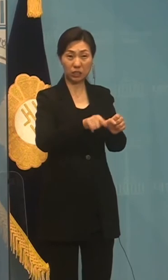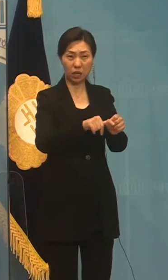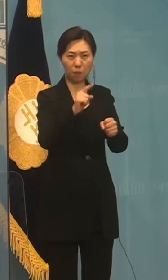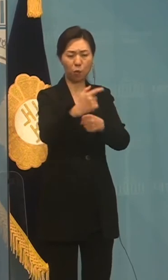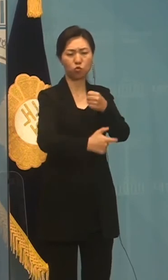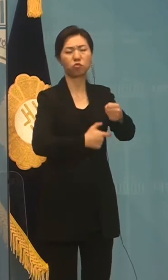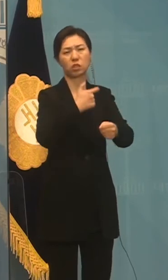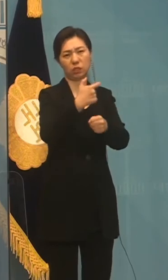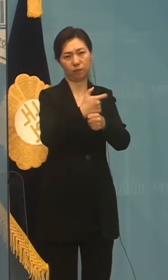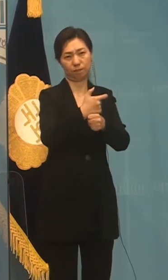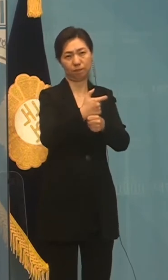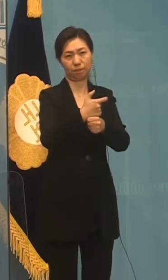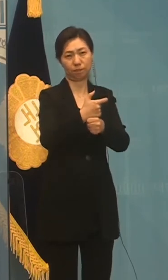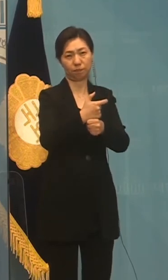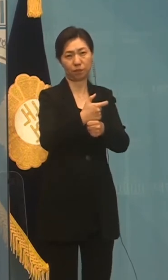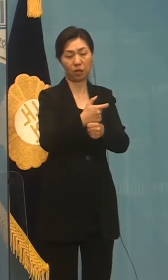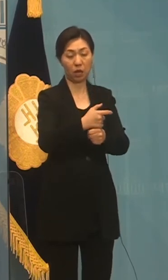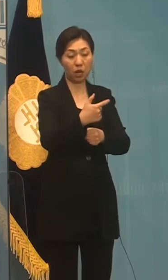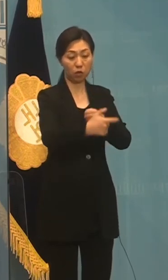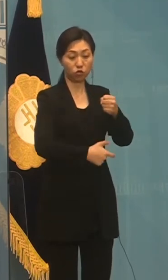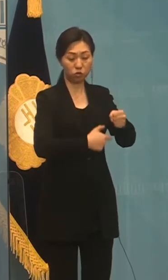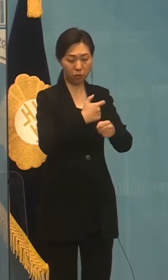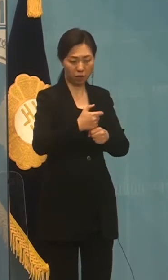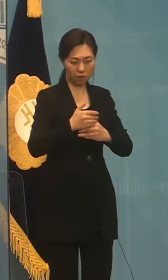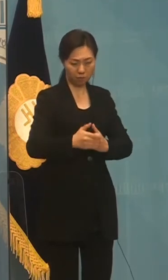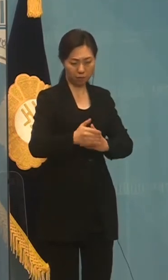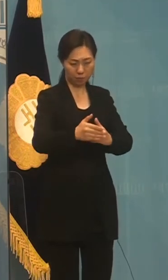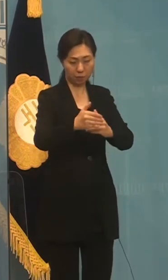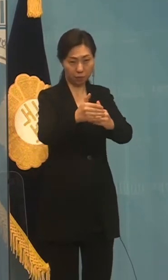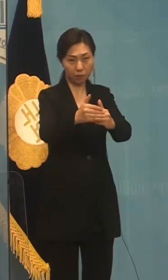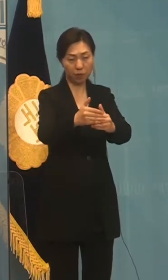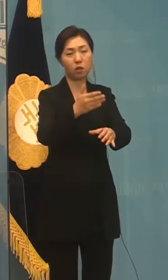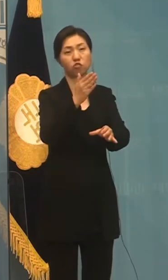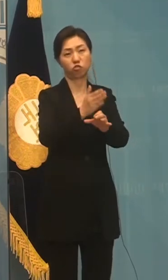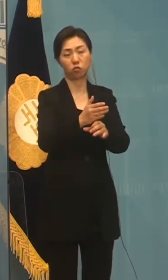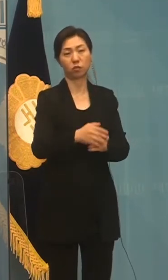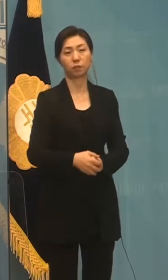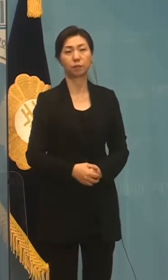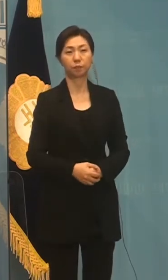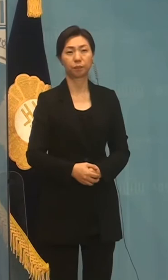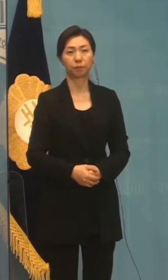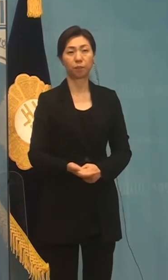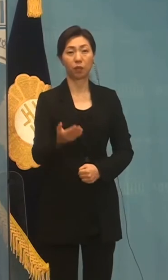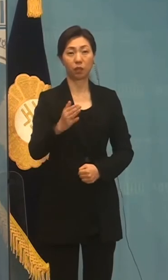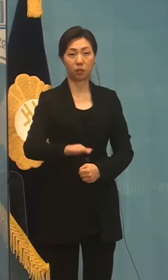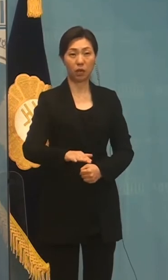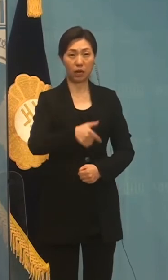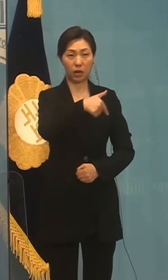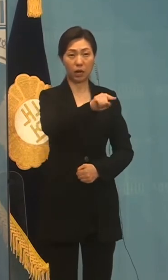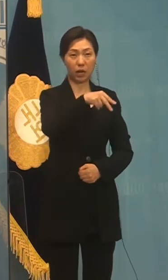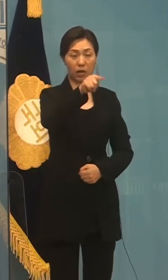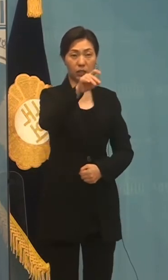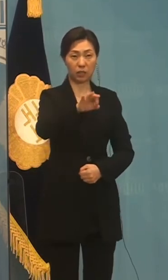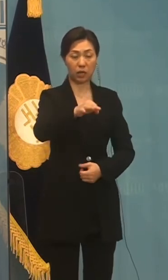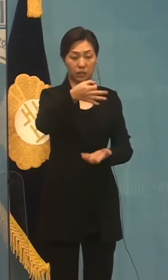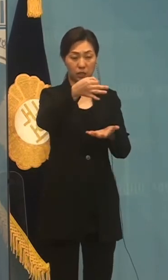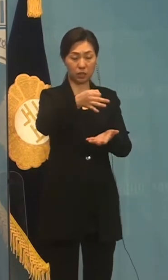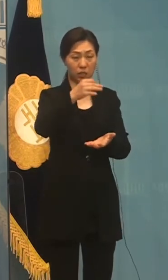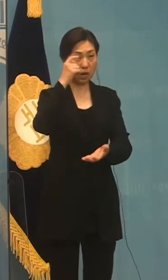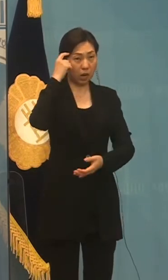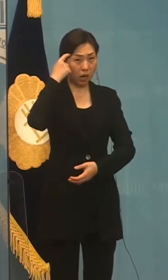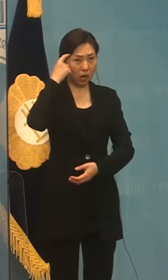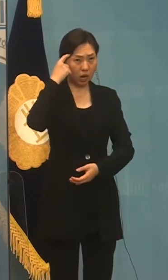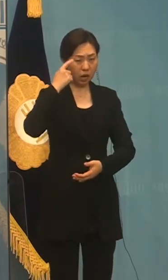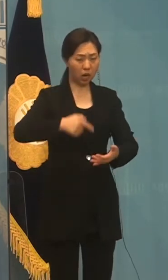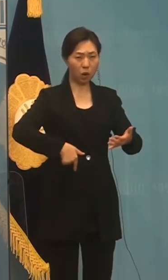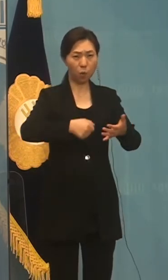많은 논의를 거쳐서 단계적으로 정착되고 있습니다. 그런데 가상자산은 개념 정립도 제대로